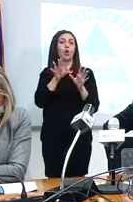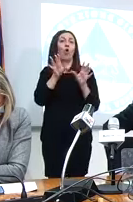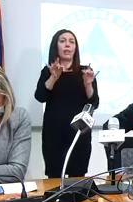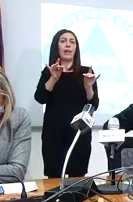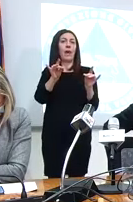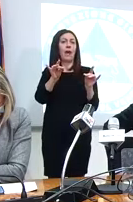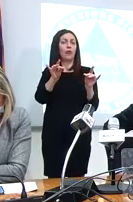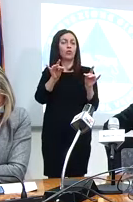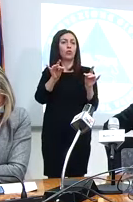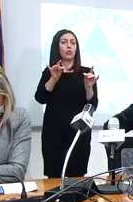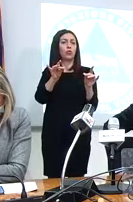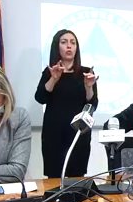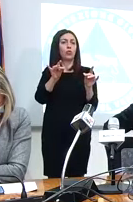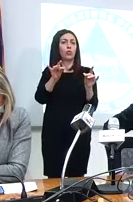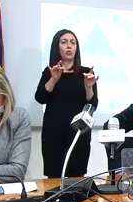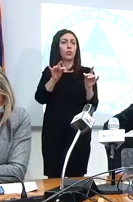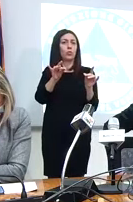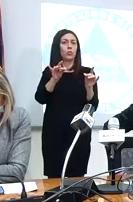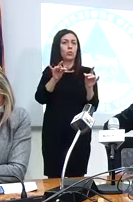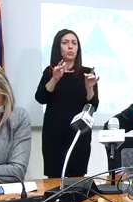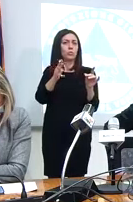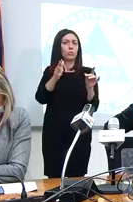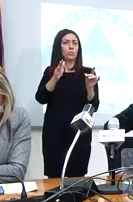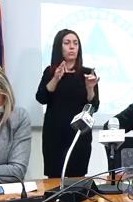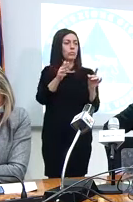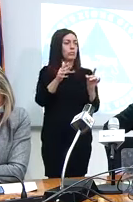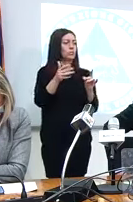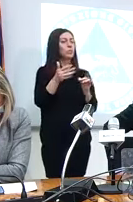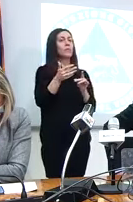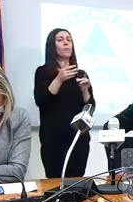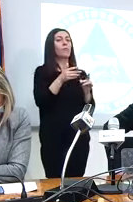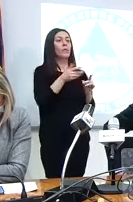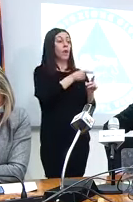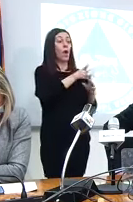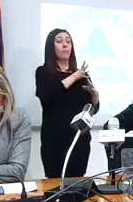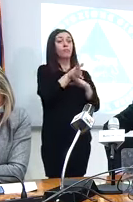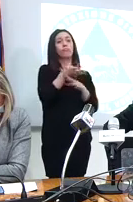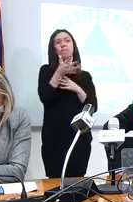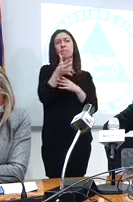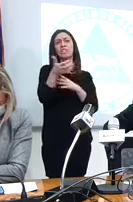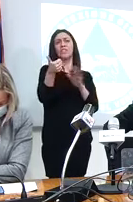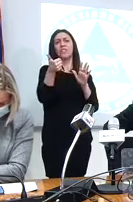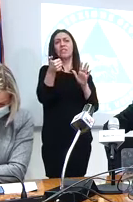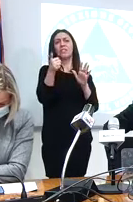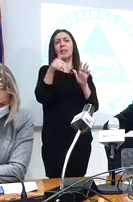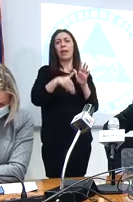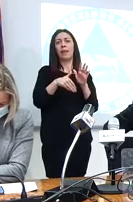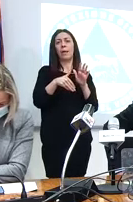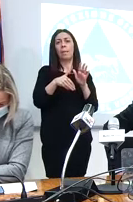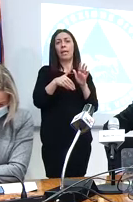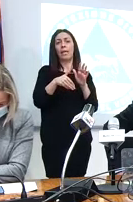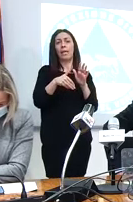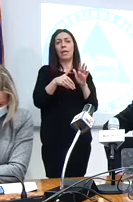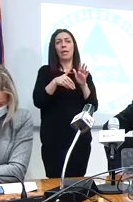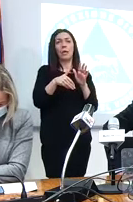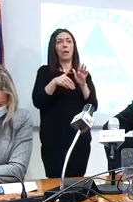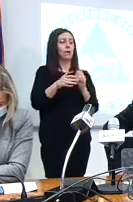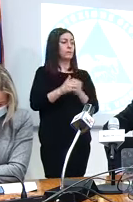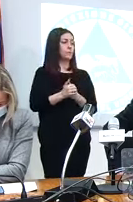abbiamo isolati quando? 60.000? Sì, intorno ai 60.000, gli ultimi adesso sono 10.000. Microfono, per